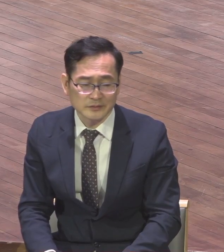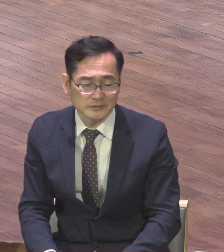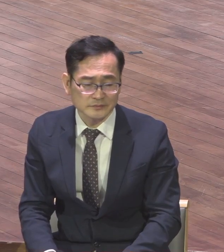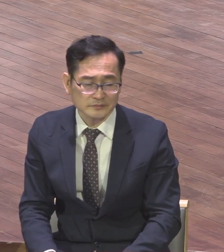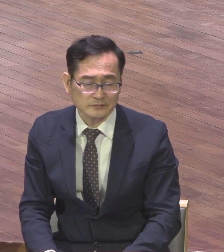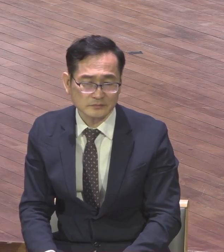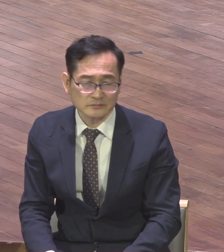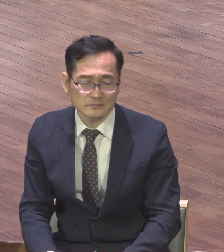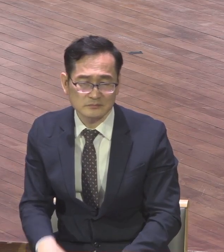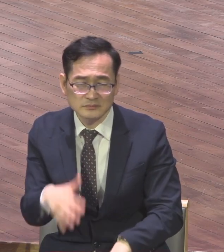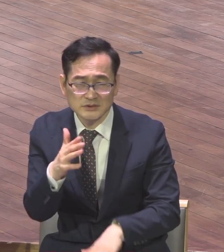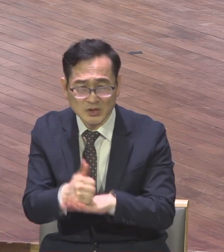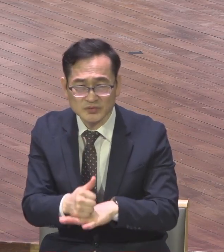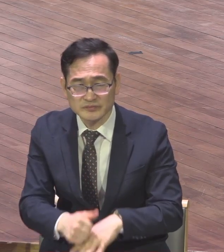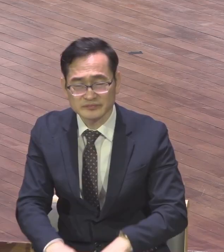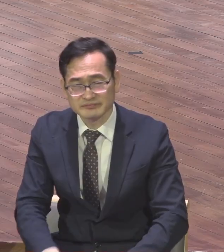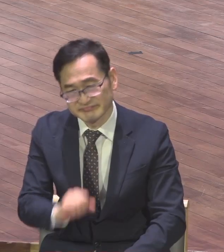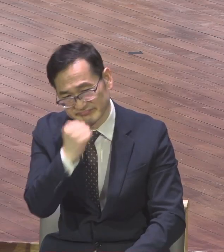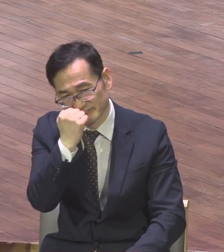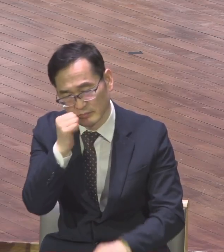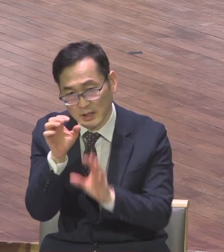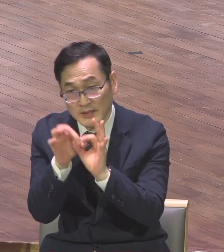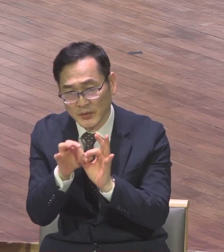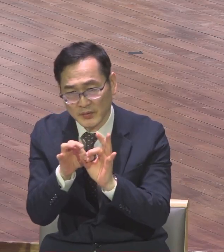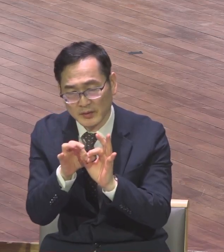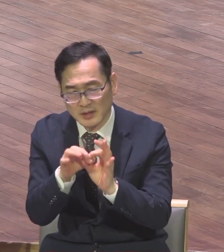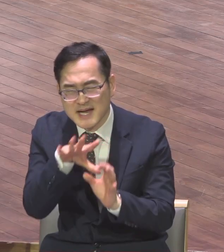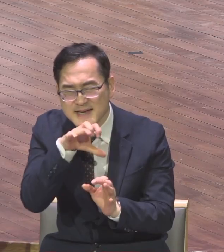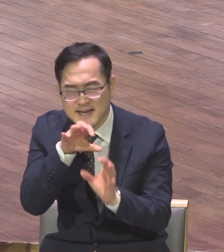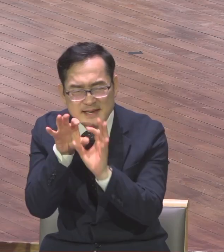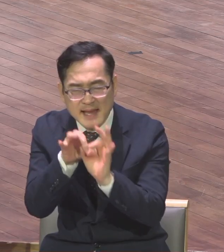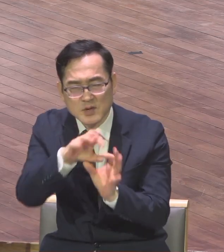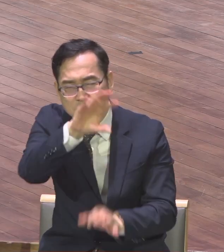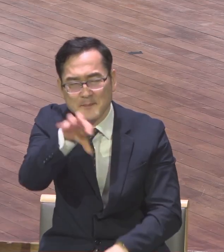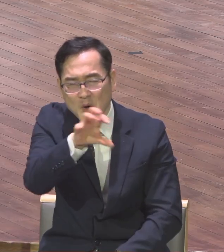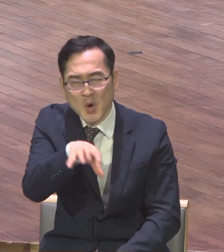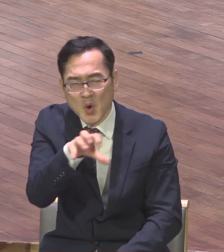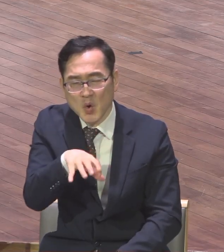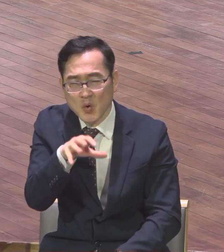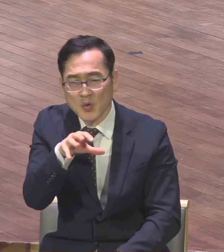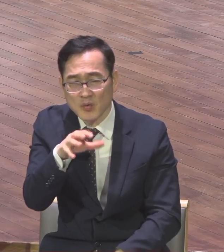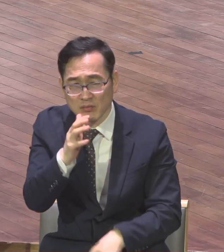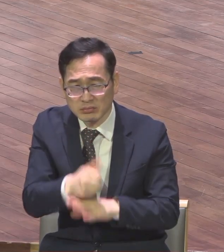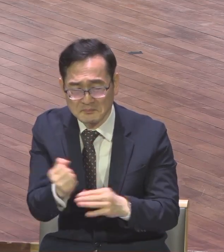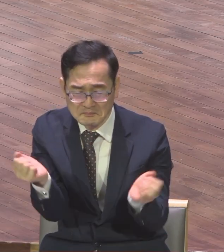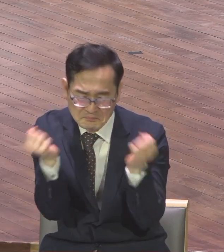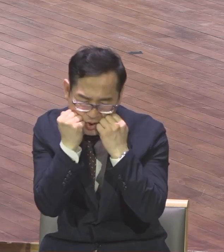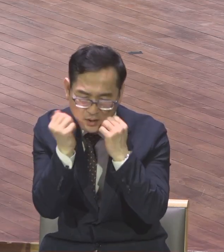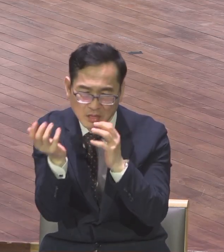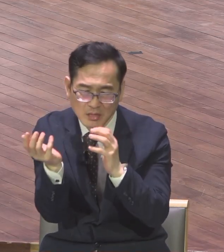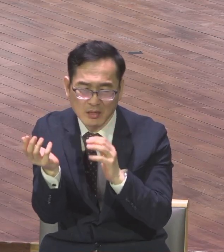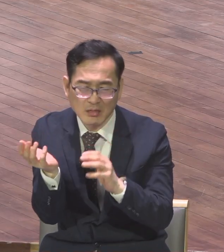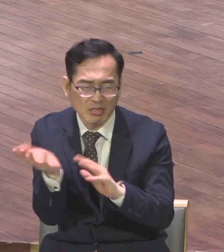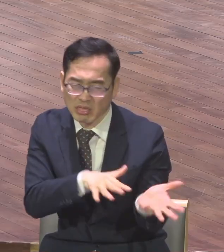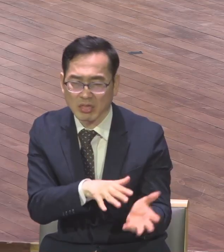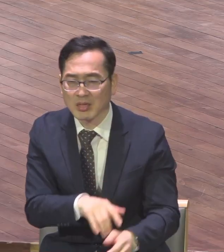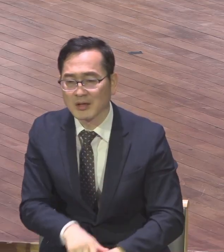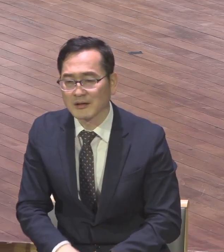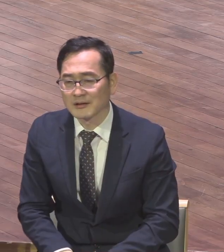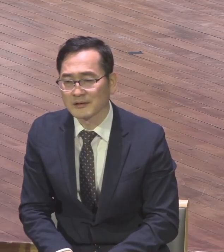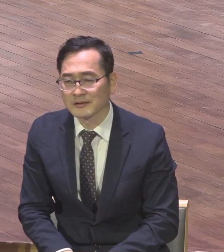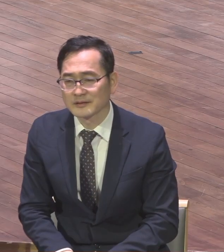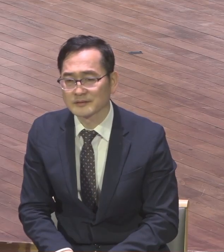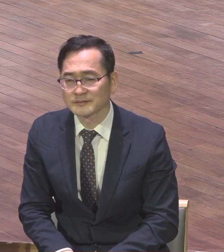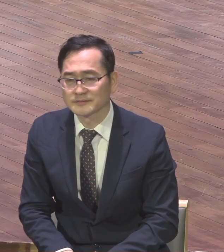처절하게 망하는데도 못 깨달아. 계속 불평, 원망은 집에나 밖 교회에서나 어디 가든지 누굴